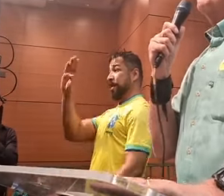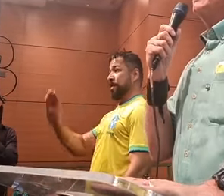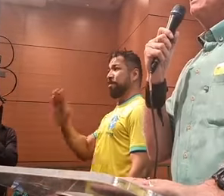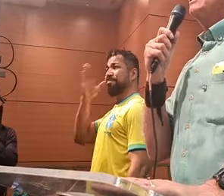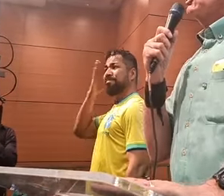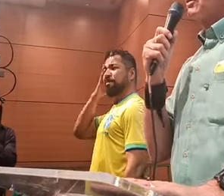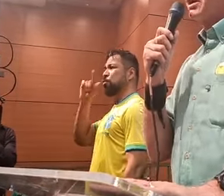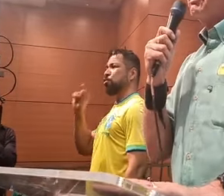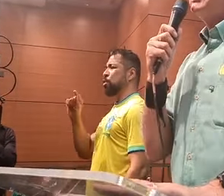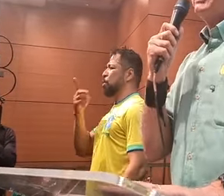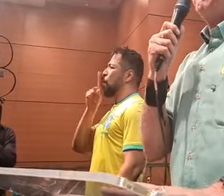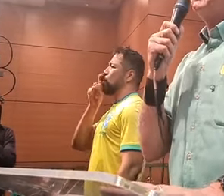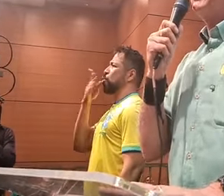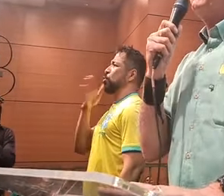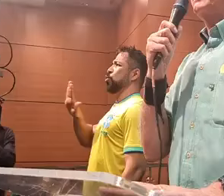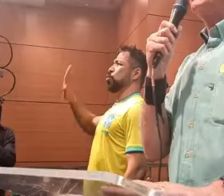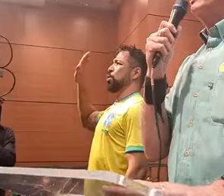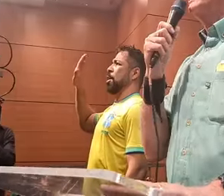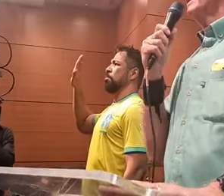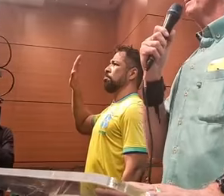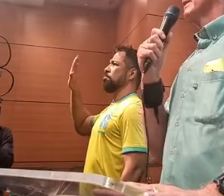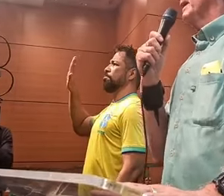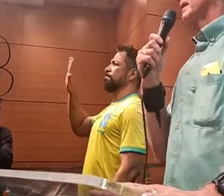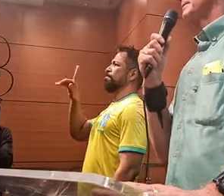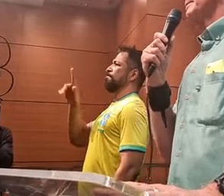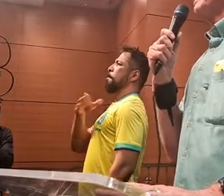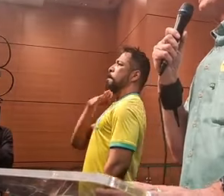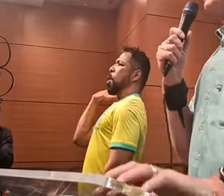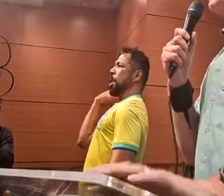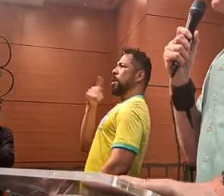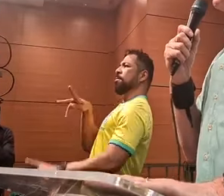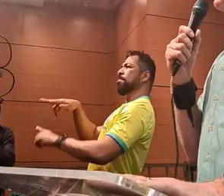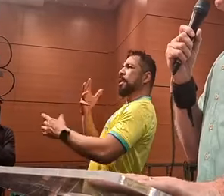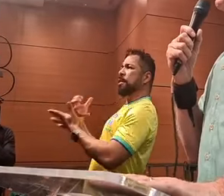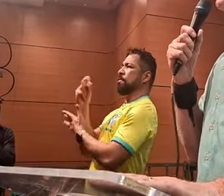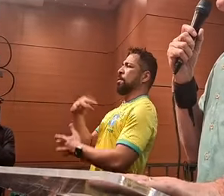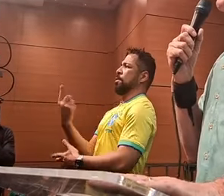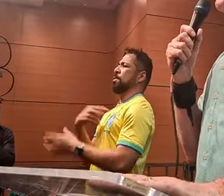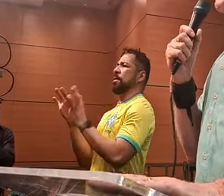certeza, juramos uma vida pela nossa